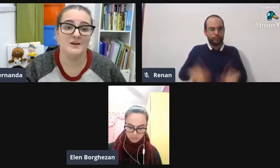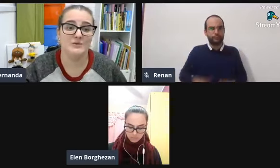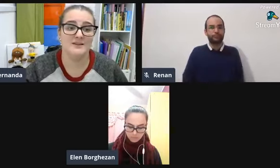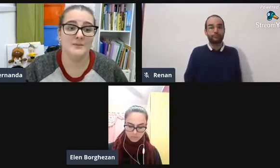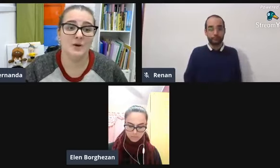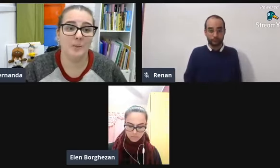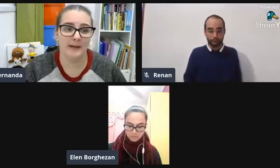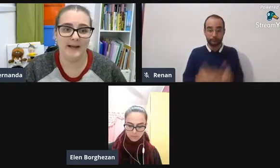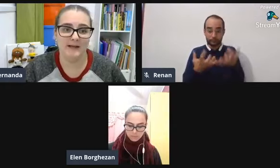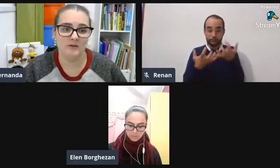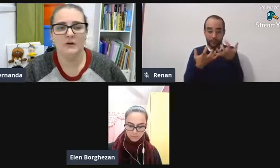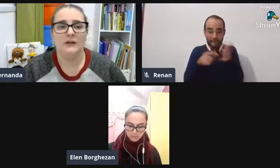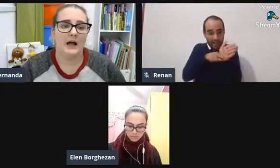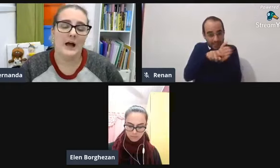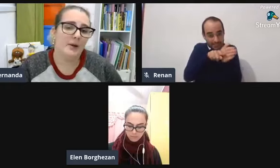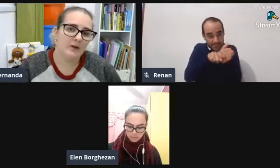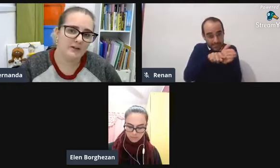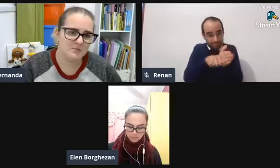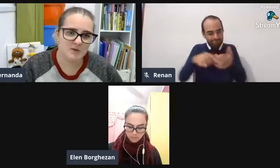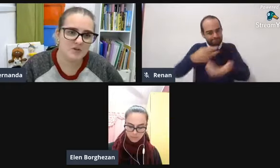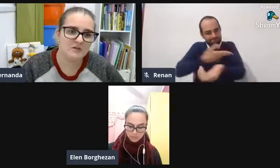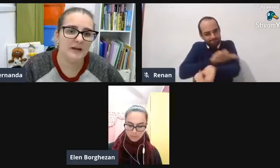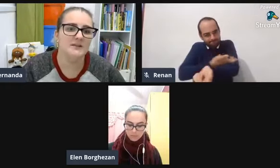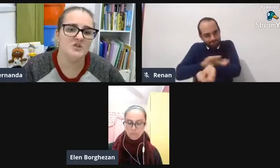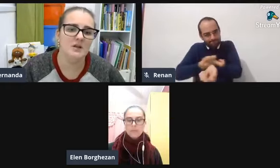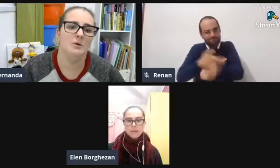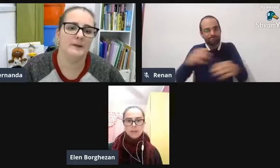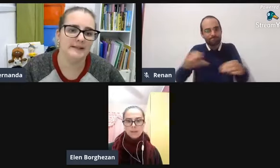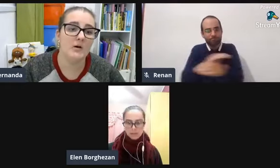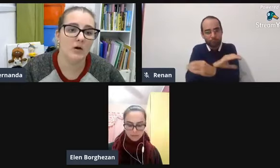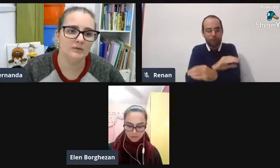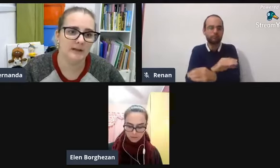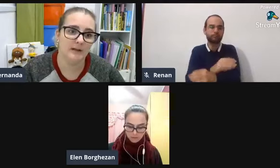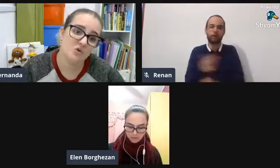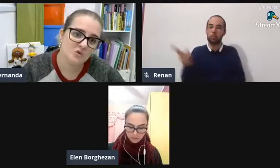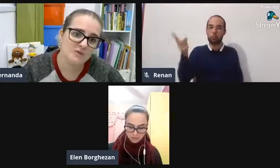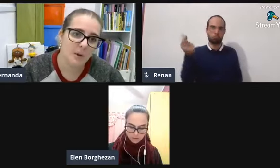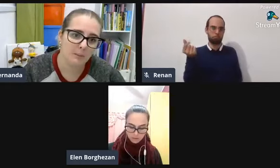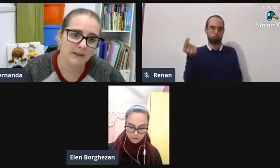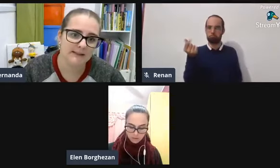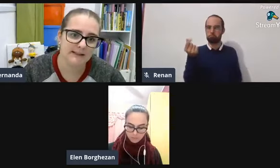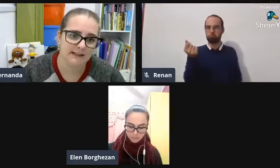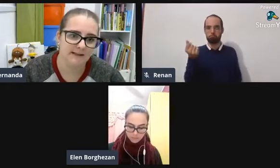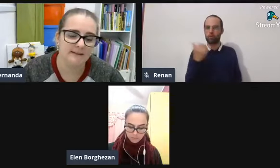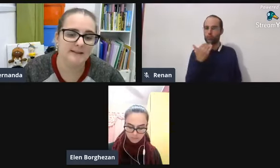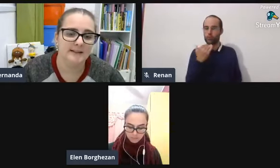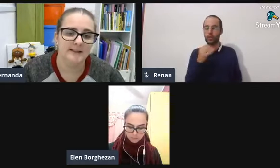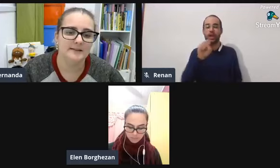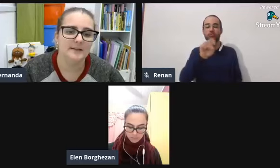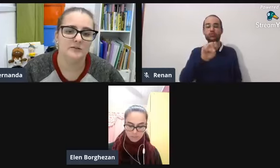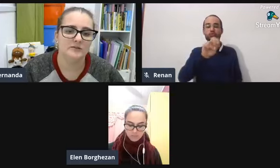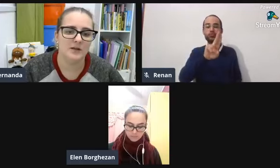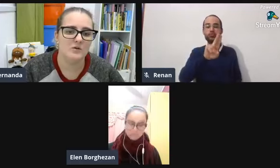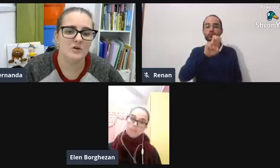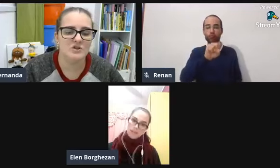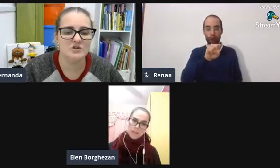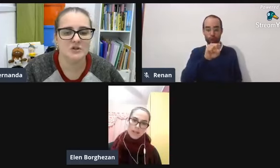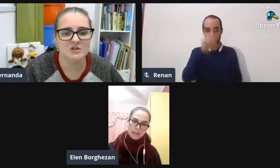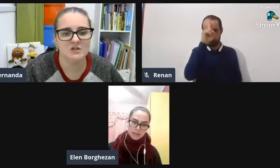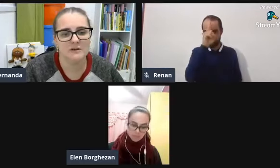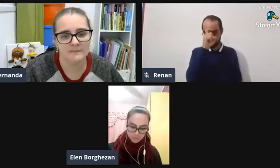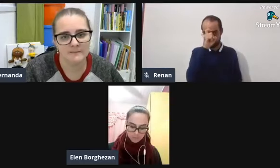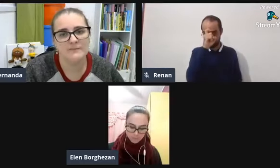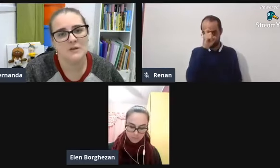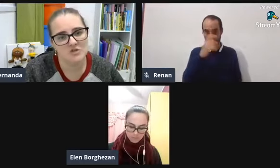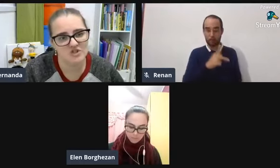quiser fazer um exame completo, a maioria das pessoas não vai ter dinheiro para dar conta. E o SUS não banca, né? Então, não teriam